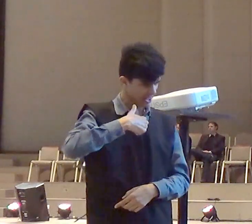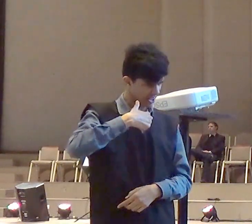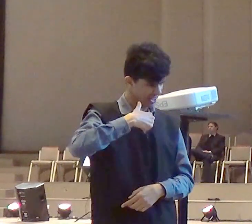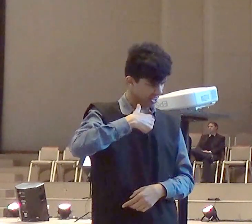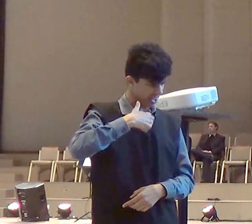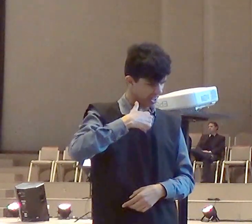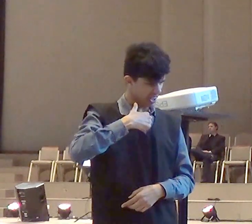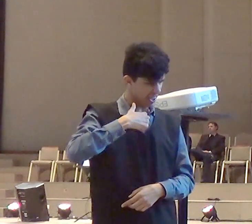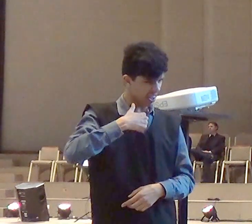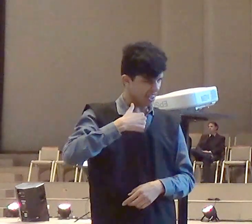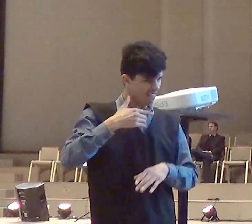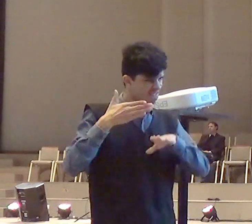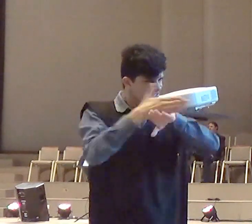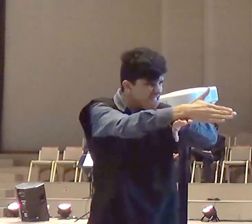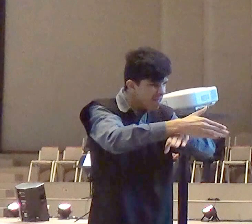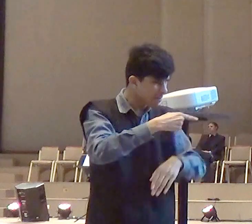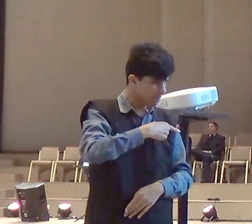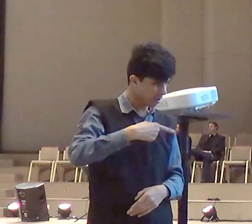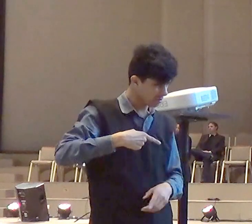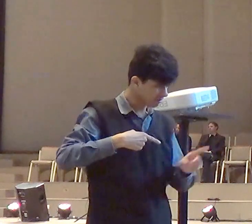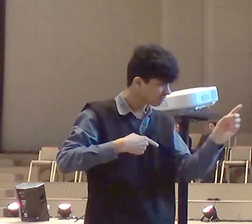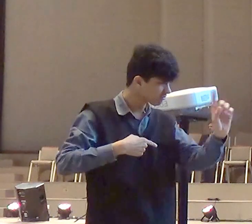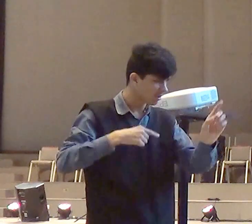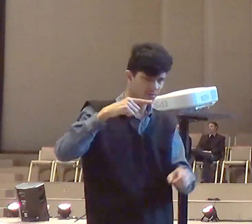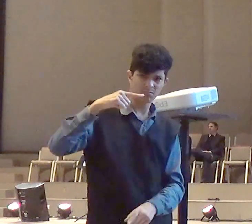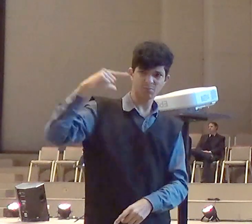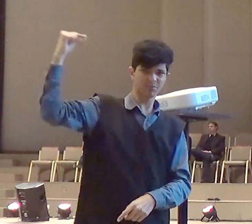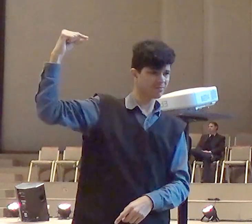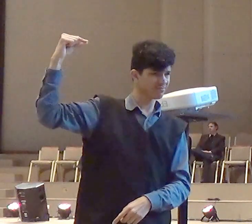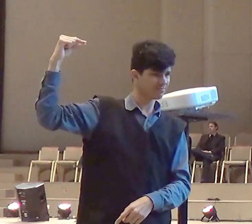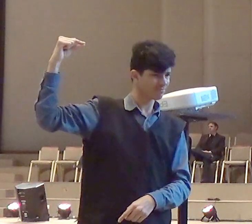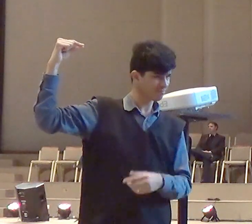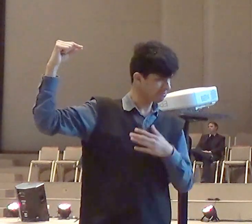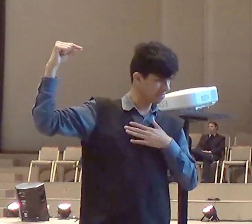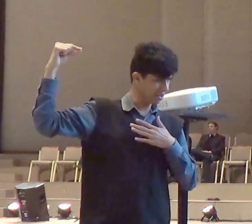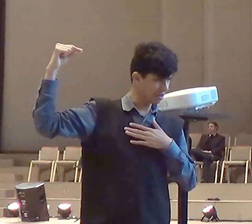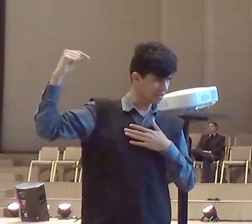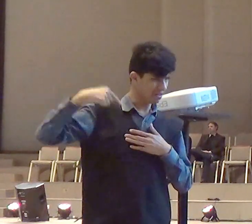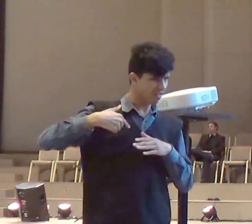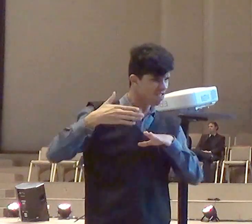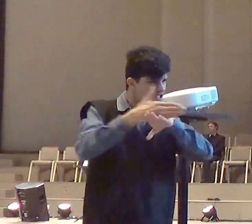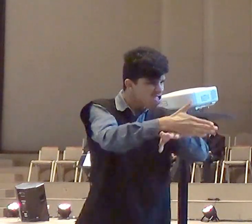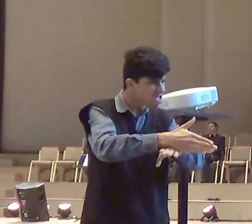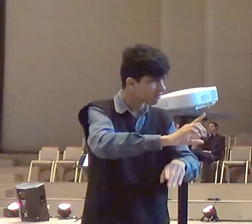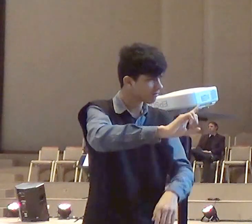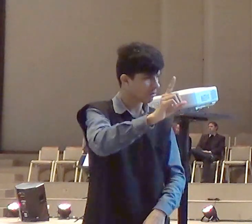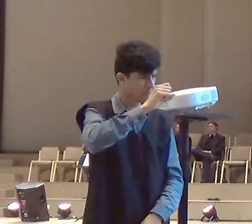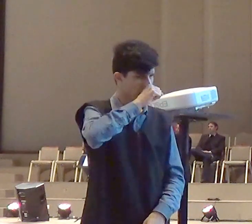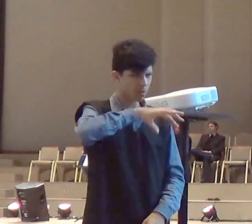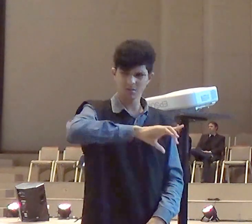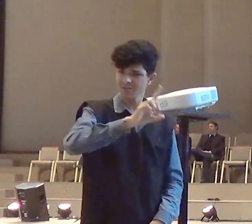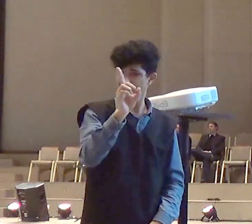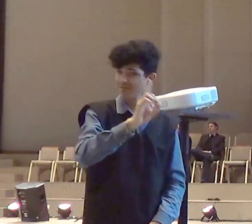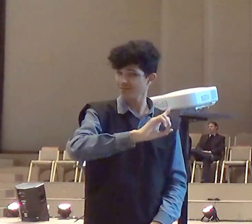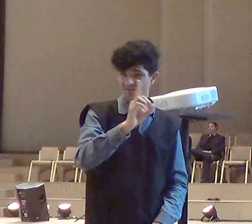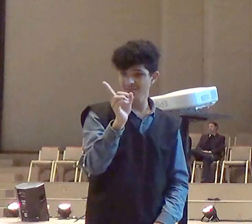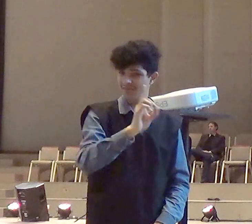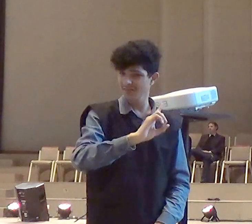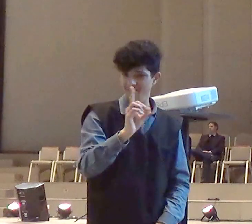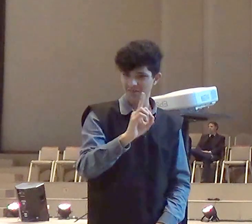e ele tinha que cumprir aquilo que eles estavam vendo era um reducionismo